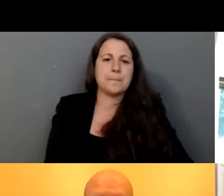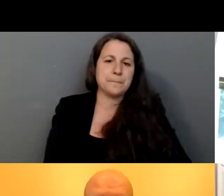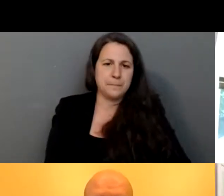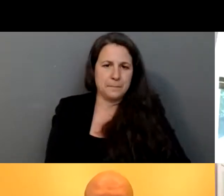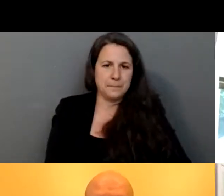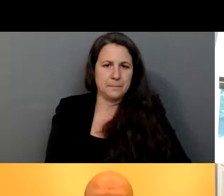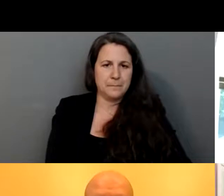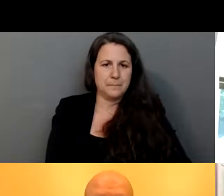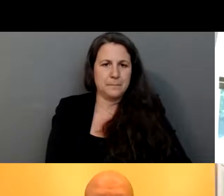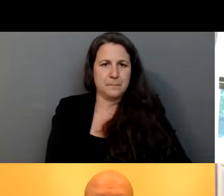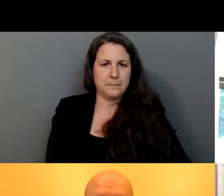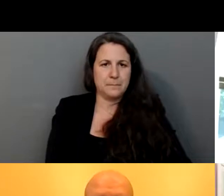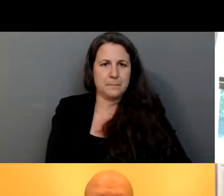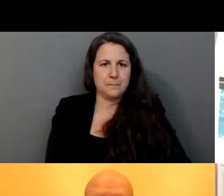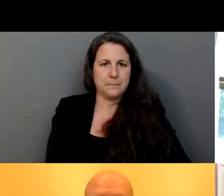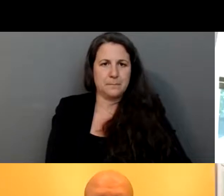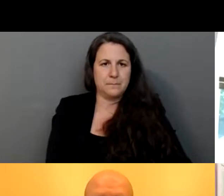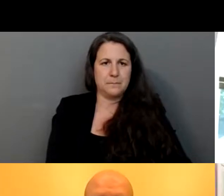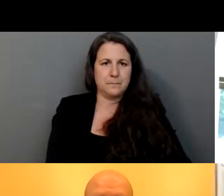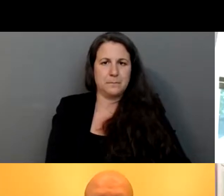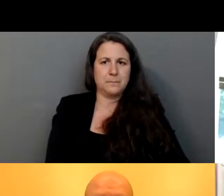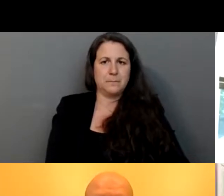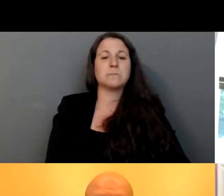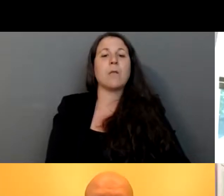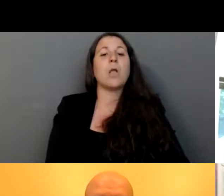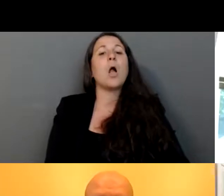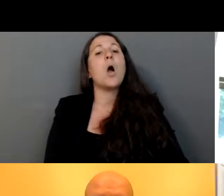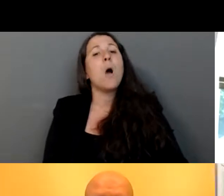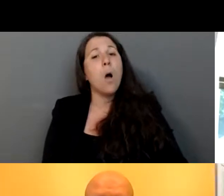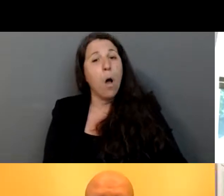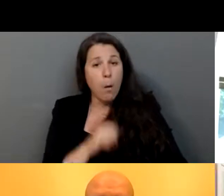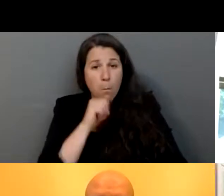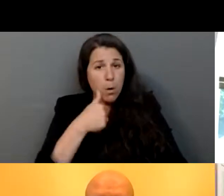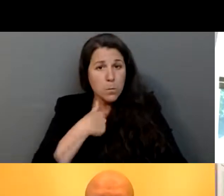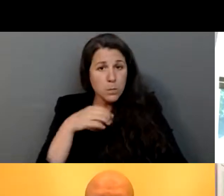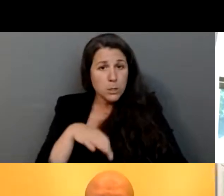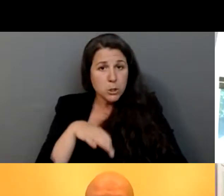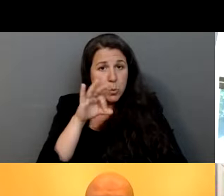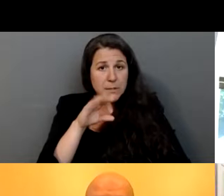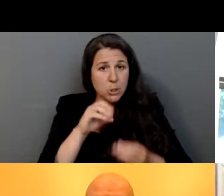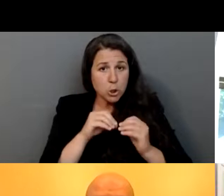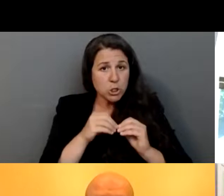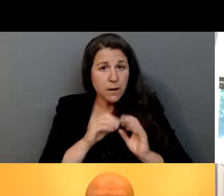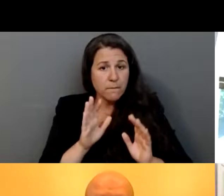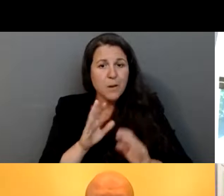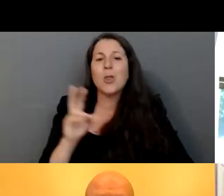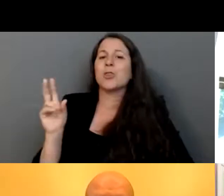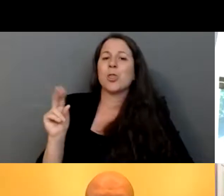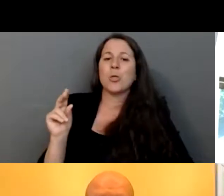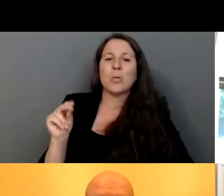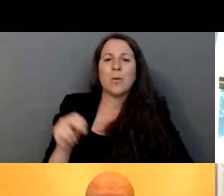gagnants de ce tirage. Ah, ce n'est pas nous qui choisissons un chiffre comme ça. Non, non, c'est